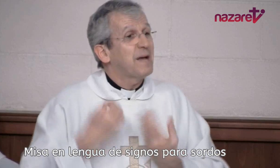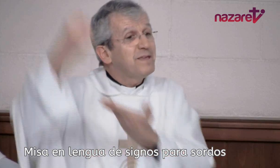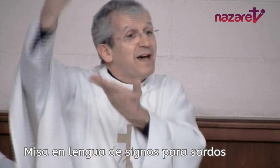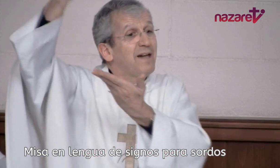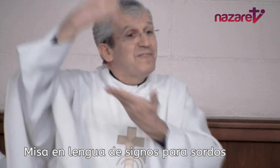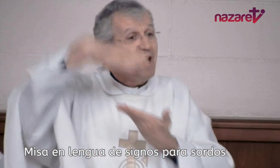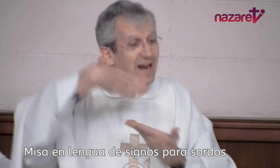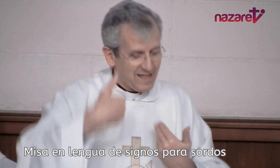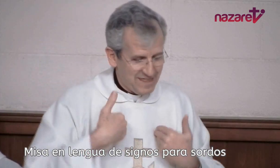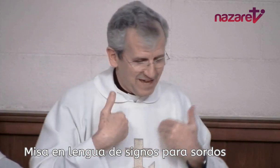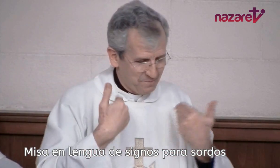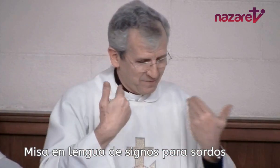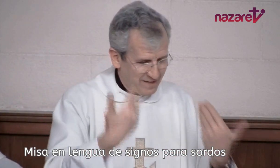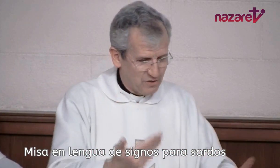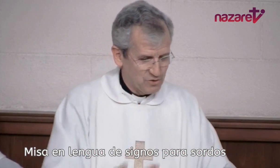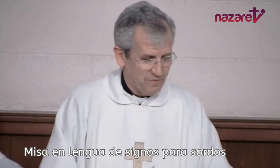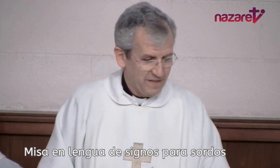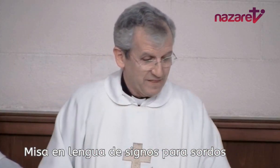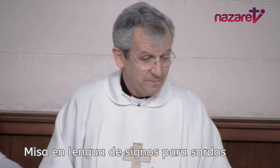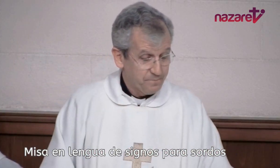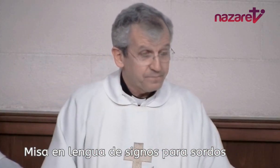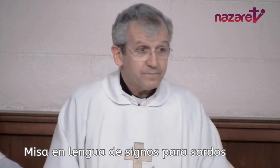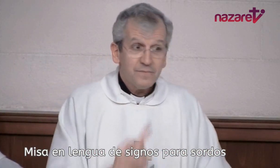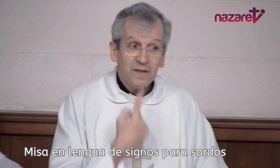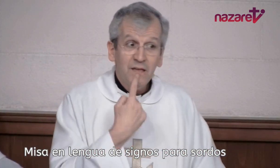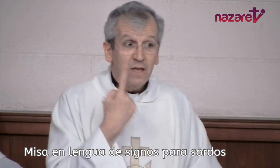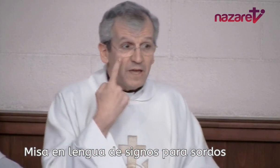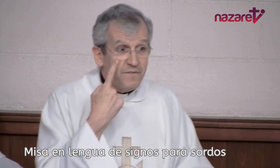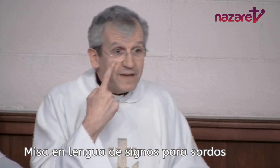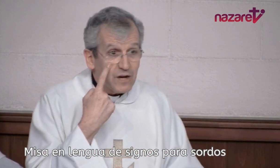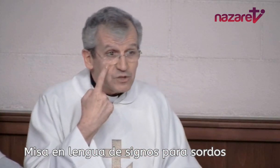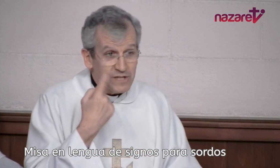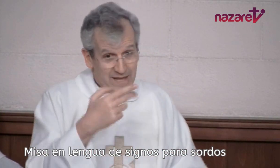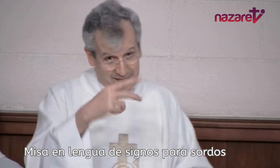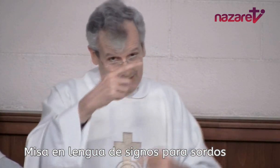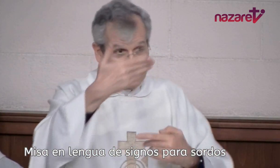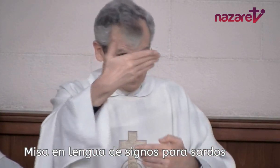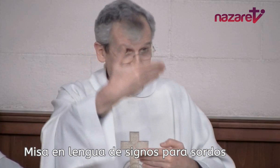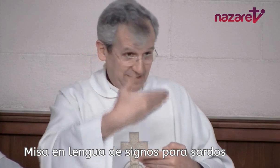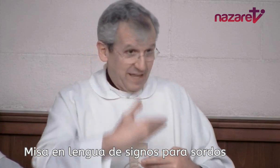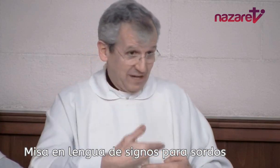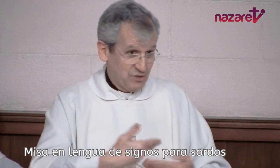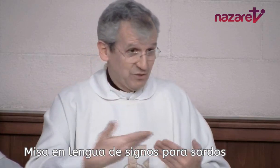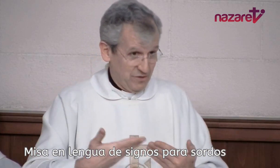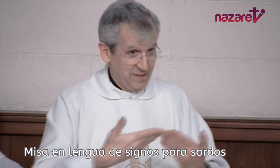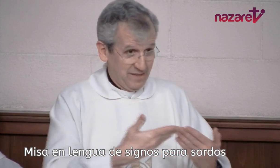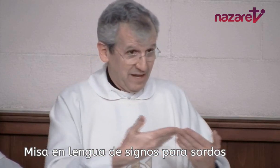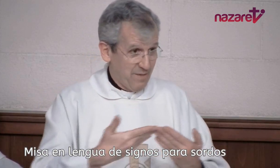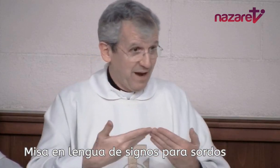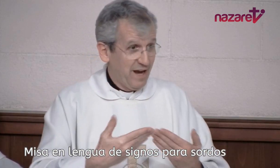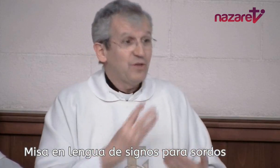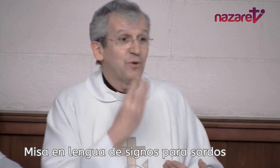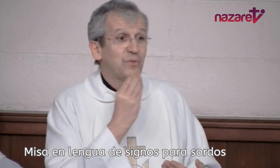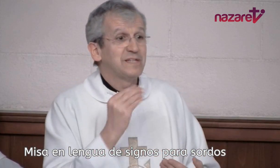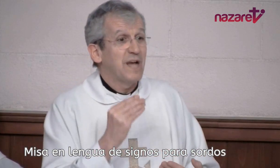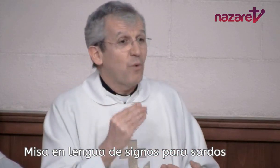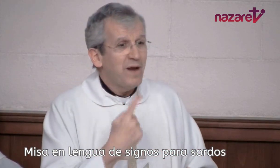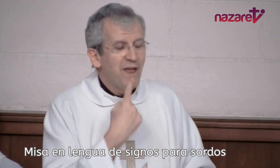de esa vida de la gracia que nos ofrece. Y fijaros, que en ese texto del Evangelio de San Juan,